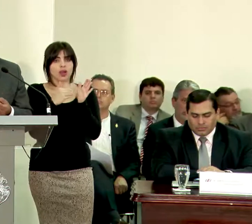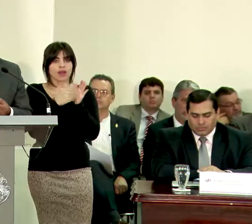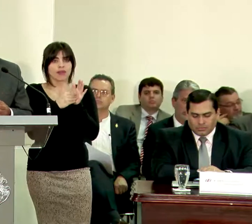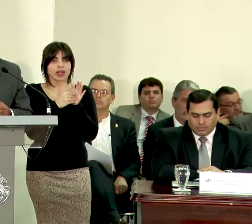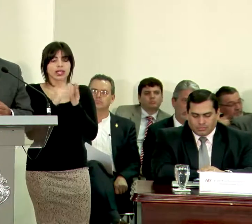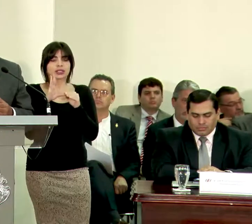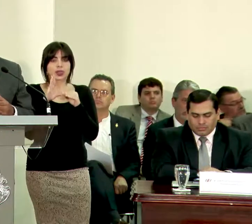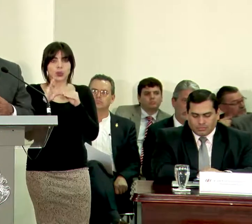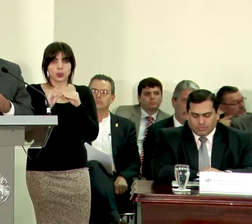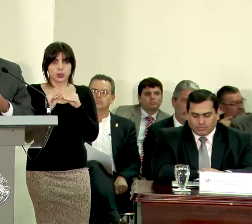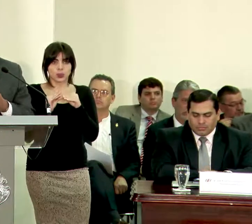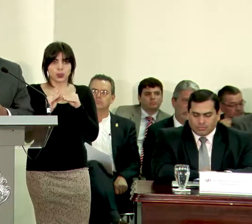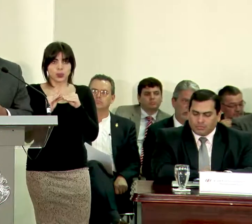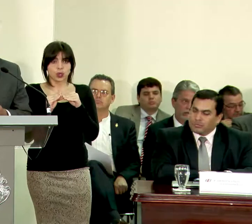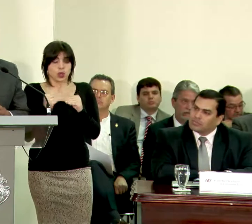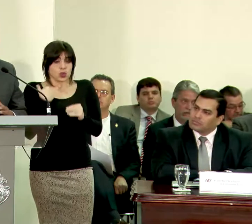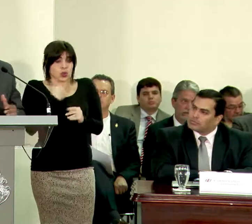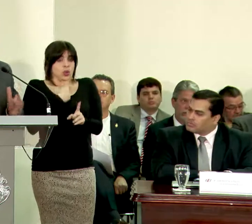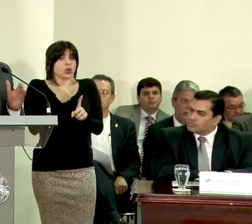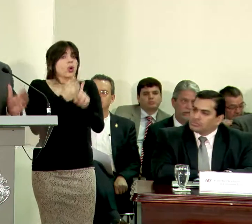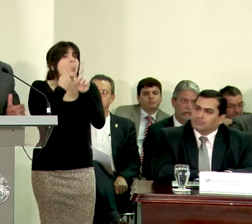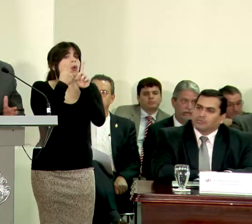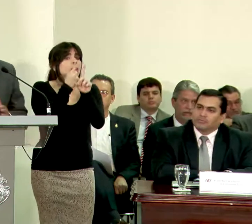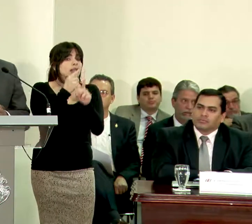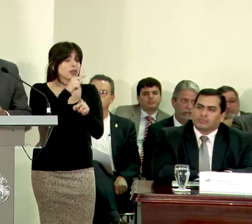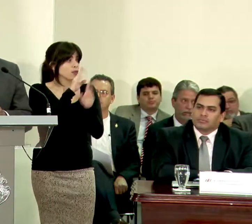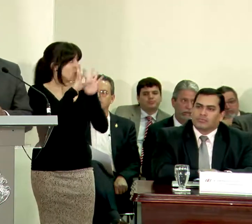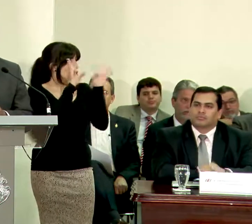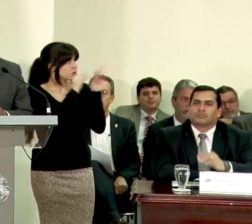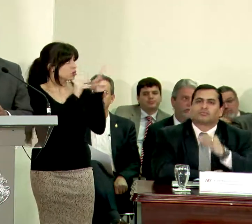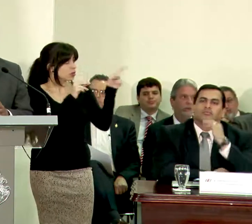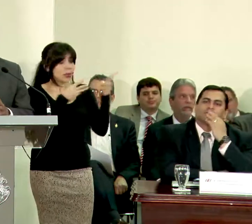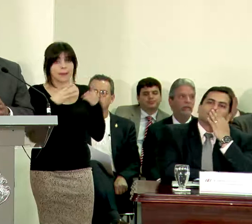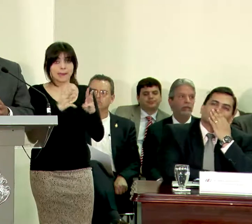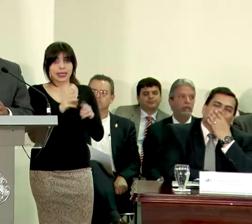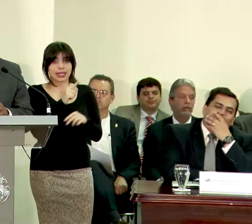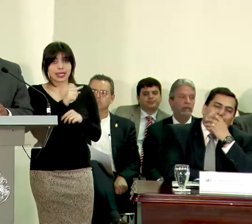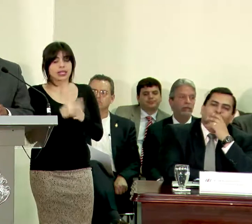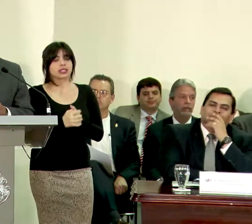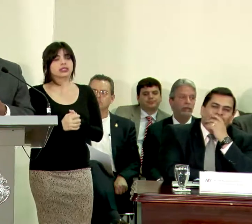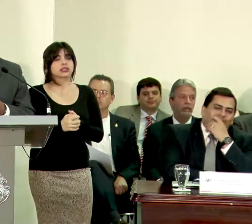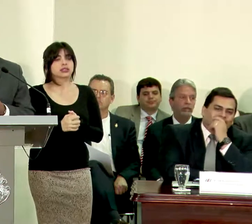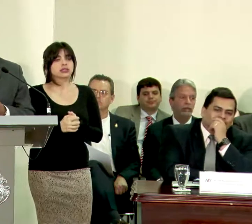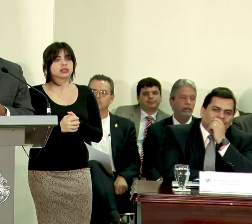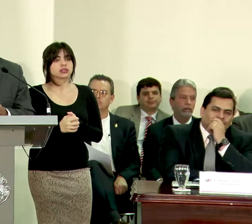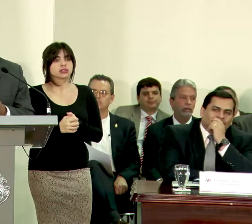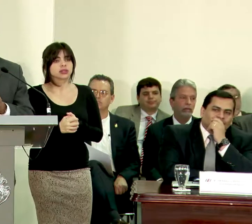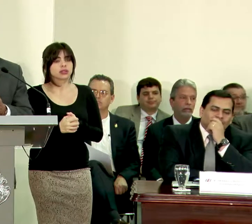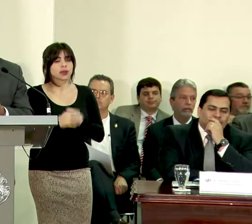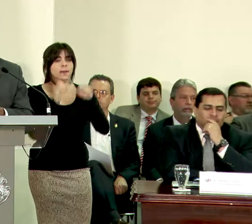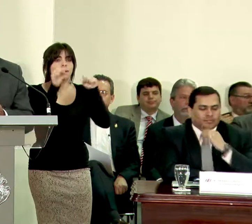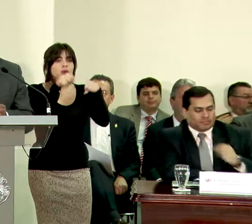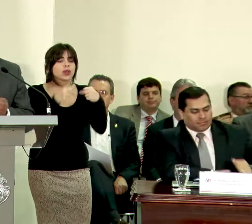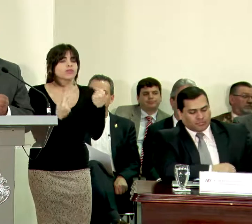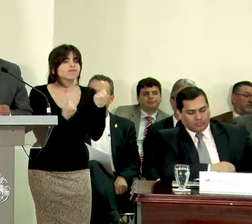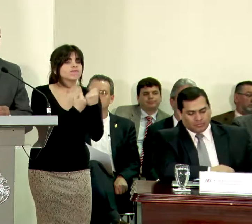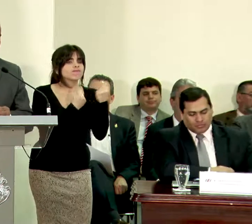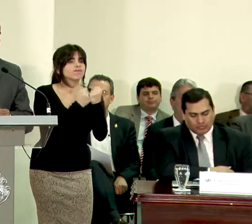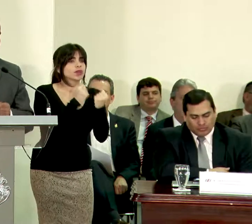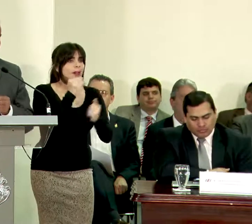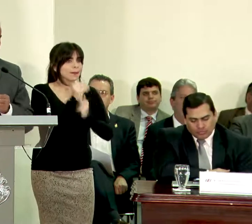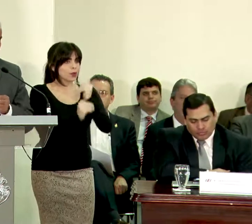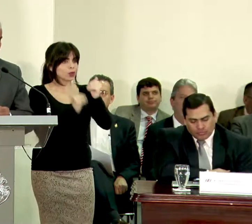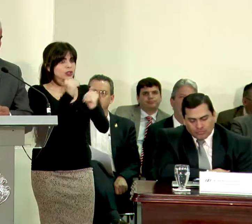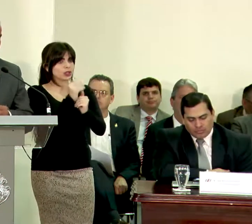una disminución, y nuestro objetivo con este conjunto de medidas es apoyar ese